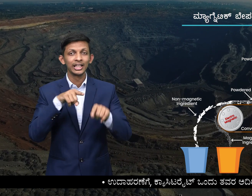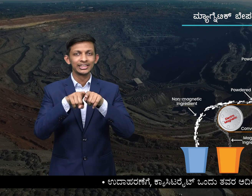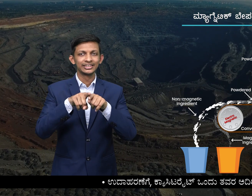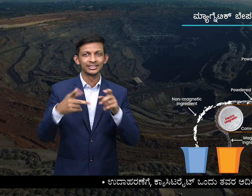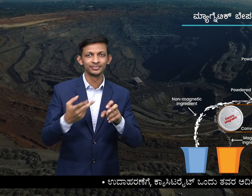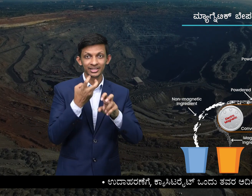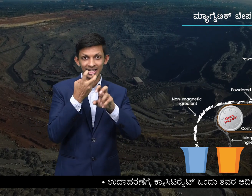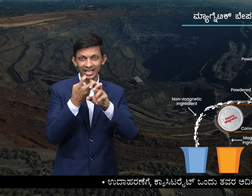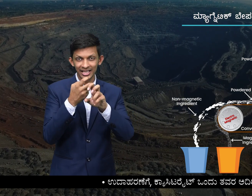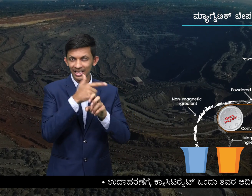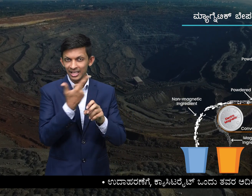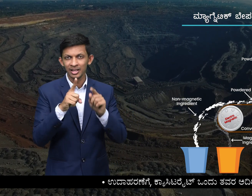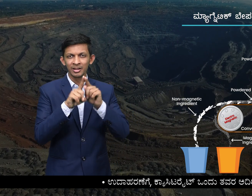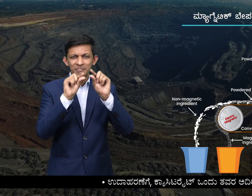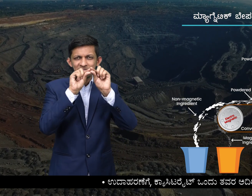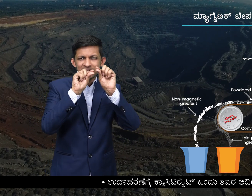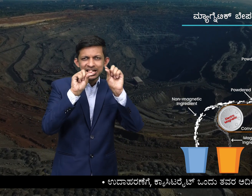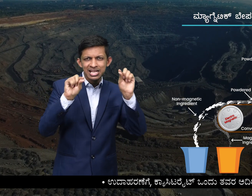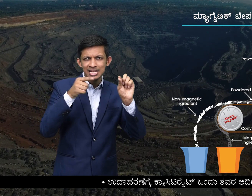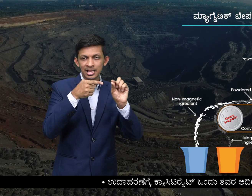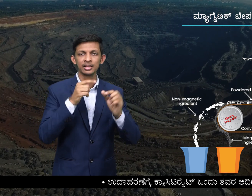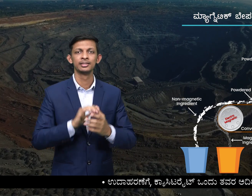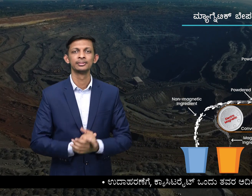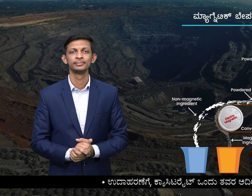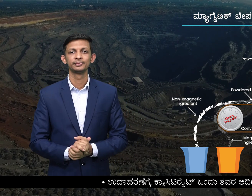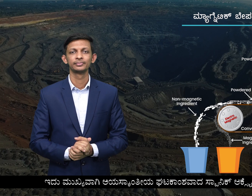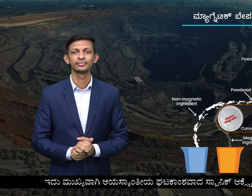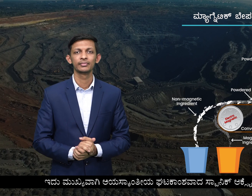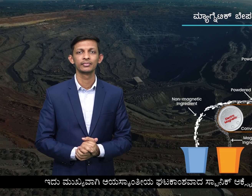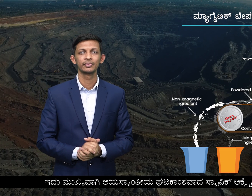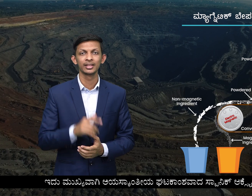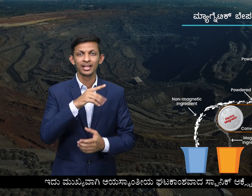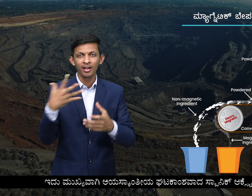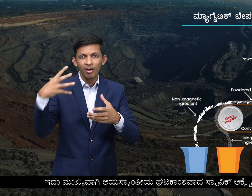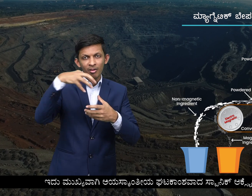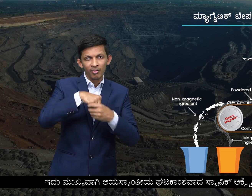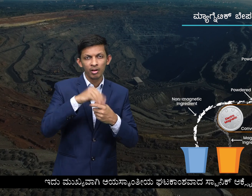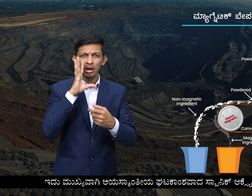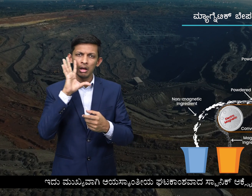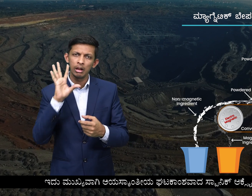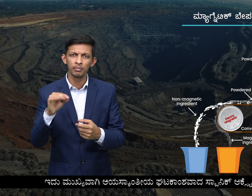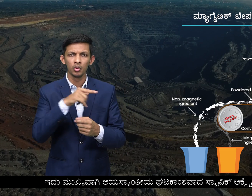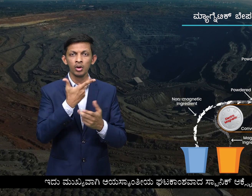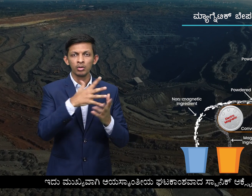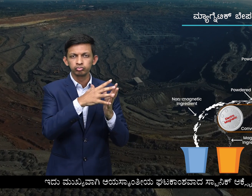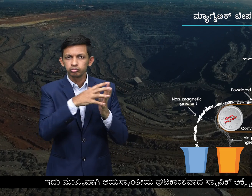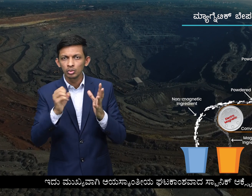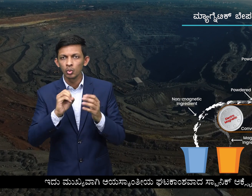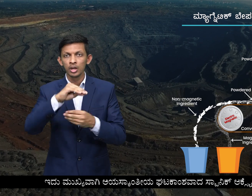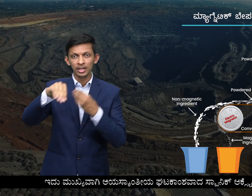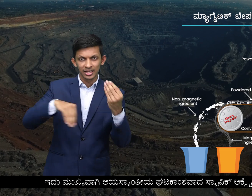ಉದಾಹರಣೆಗೆ, ಕ್ಯಾಸಿಟರೈಟ್ ಒಂದು ತವರ ಅದಿರು. ಇದು ಮುಖ್ಯವಾಗಿ ಆಯಸ್ಕಾಂತೀಯ